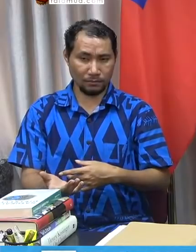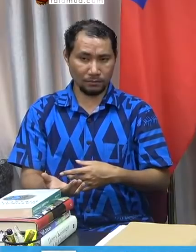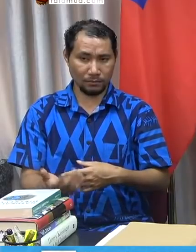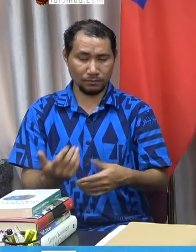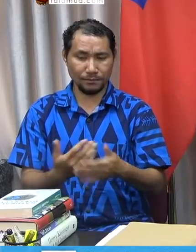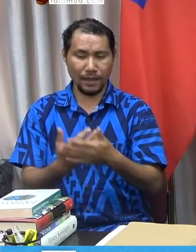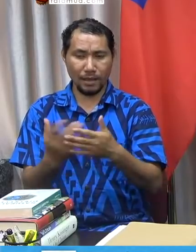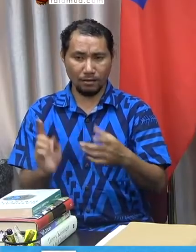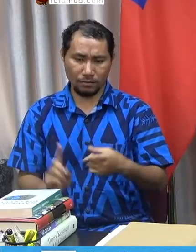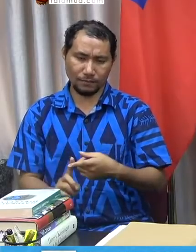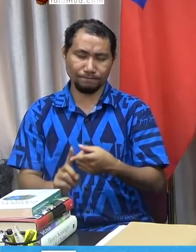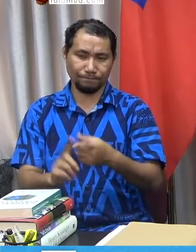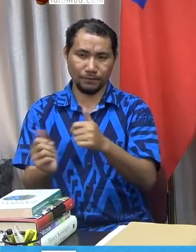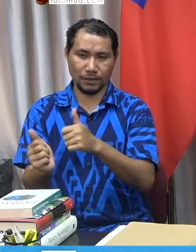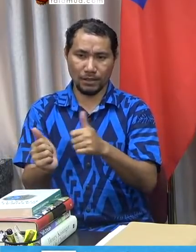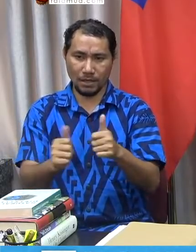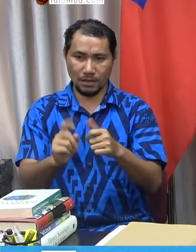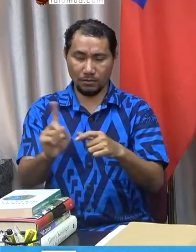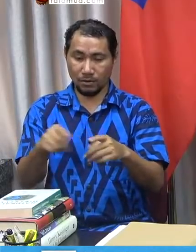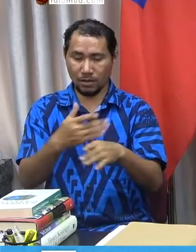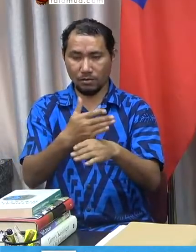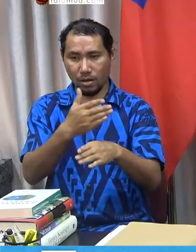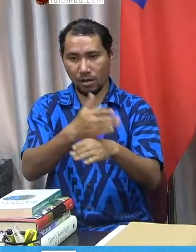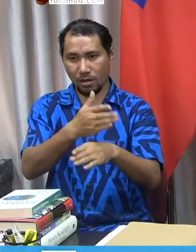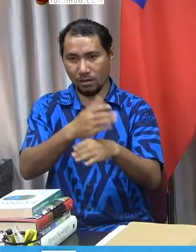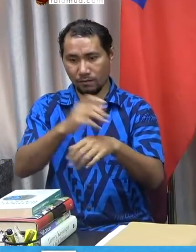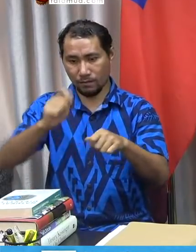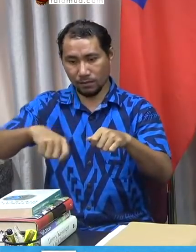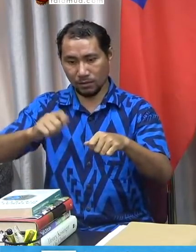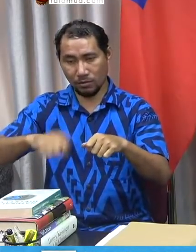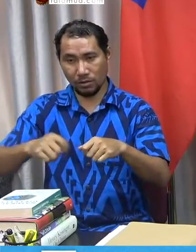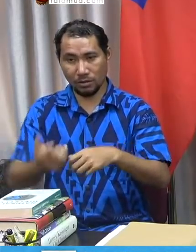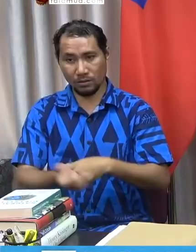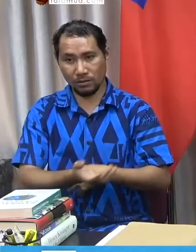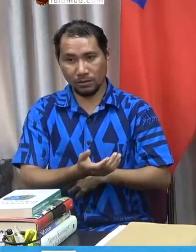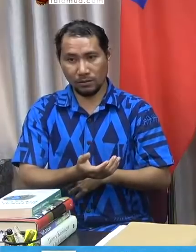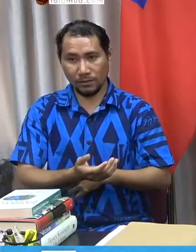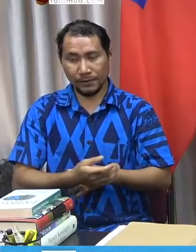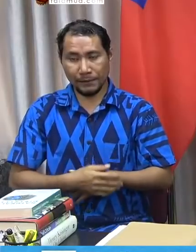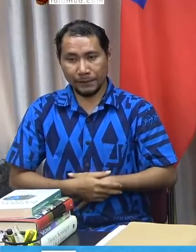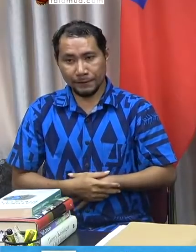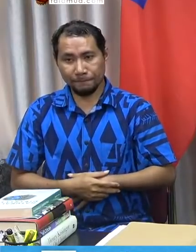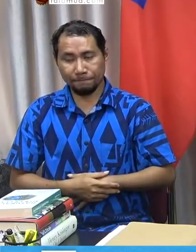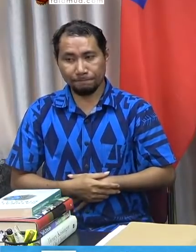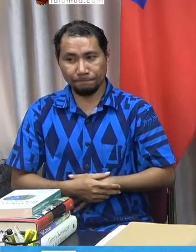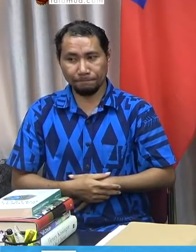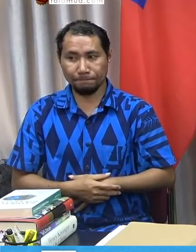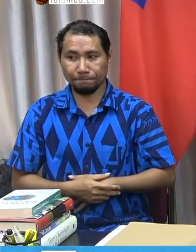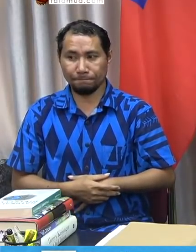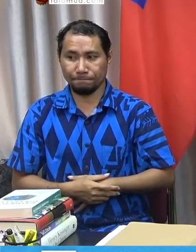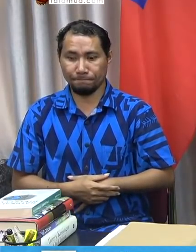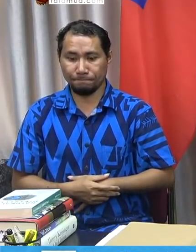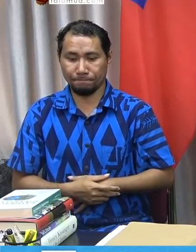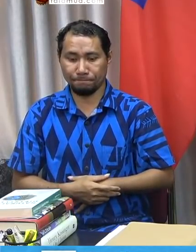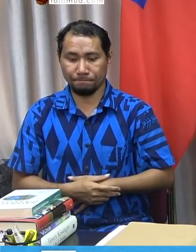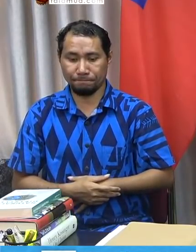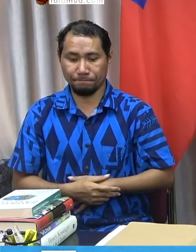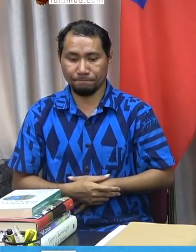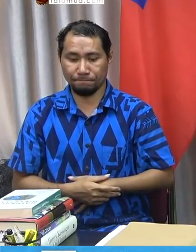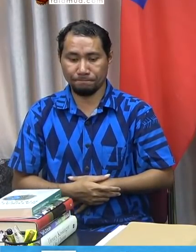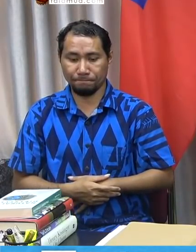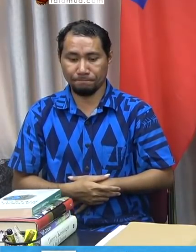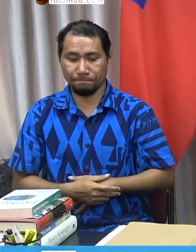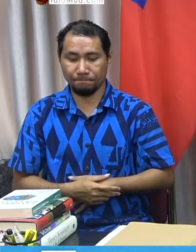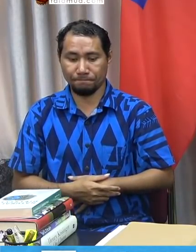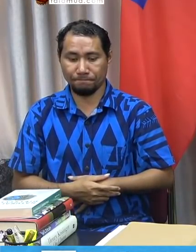ia le ngai o inga ma le ngā duenga le whamasinonga. Ia, ilunga lava o se tūlanga foilea e